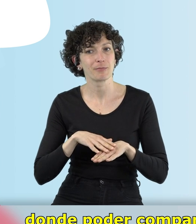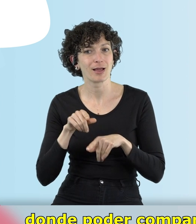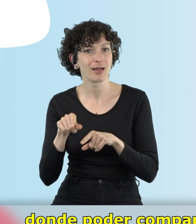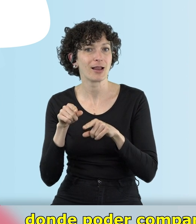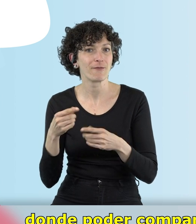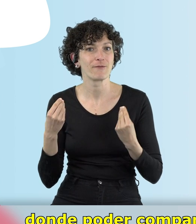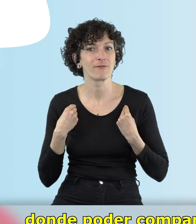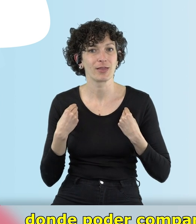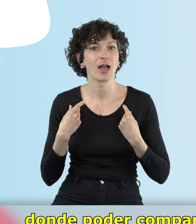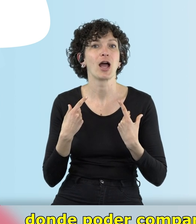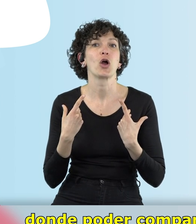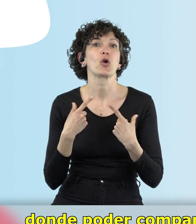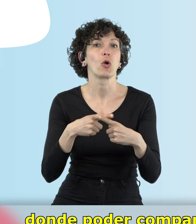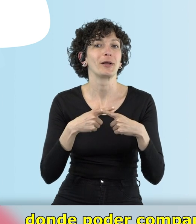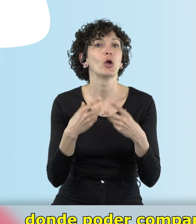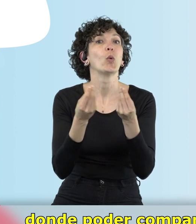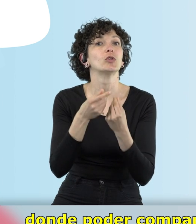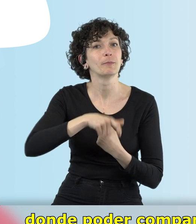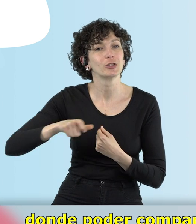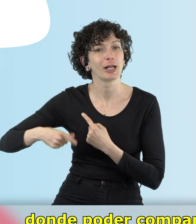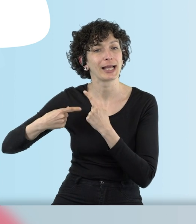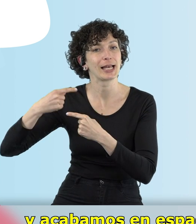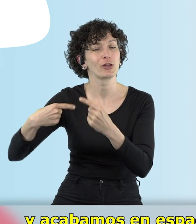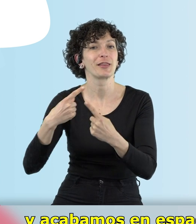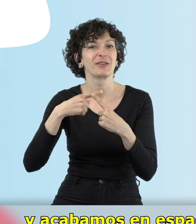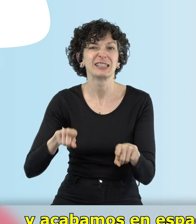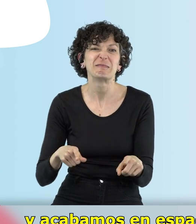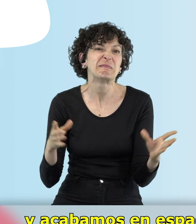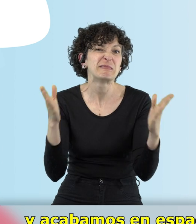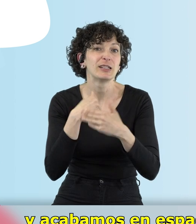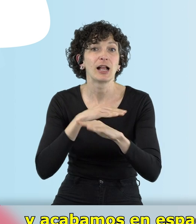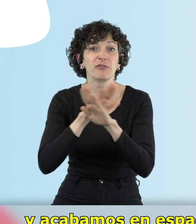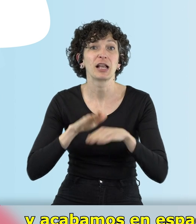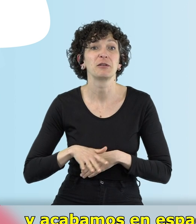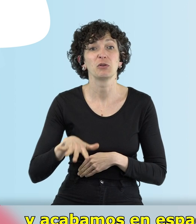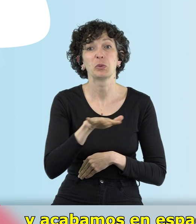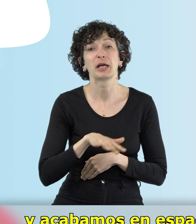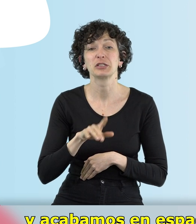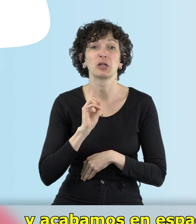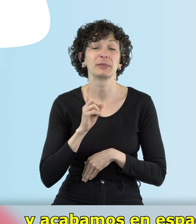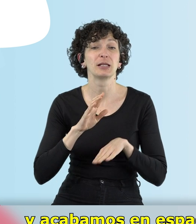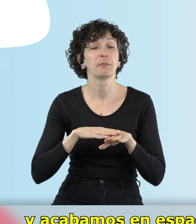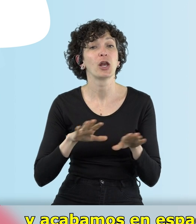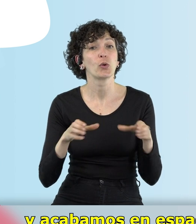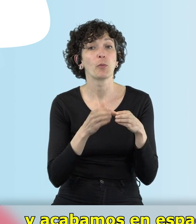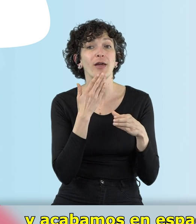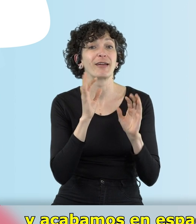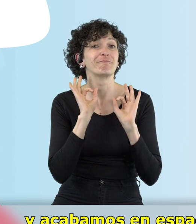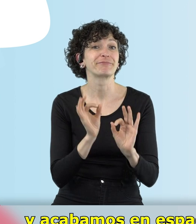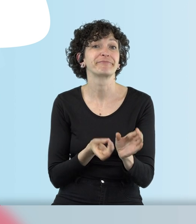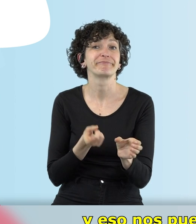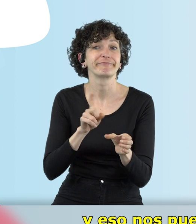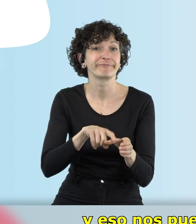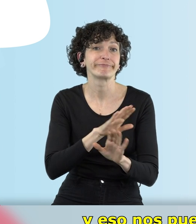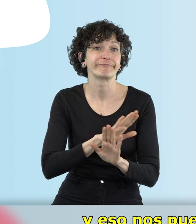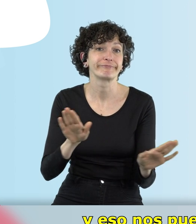poder compartir nuestra vida con personas de otras generaciones y acabamos en espacios preparados solo para un grupo de edad